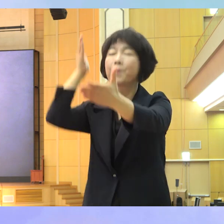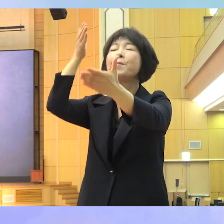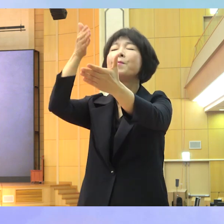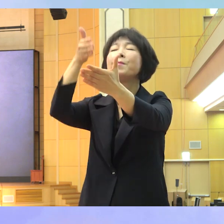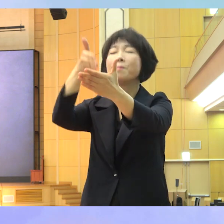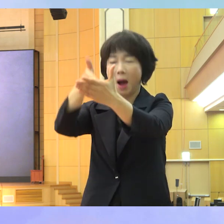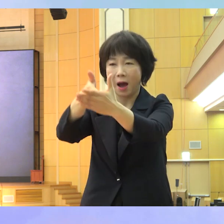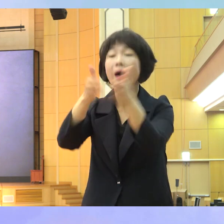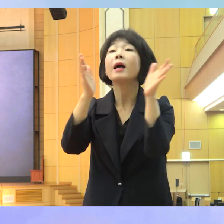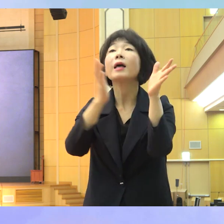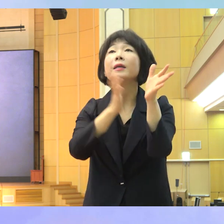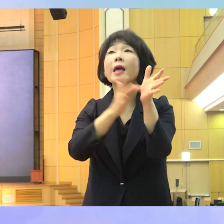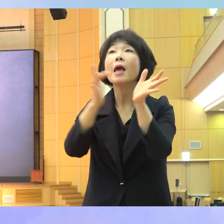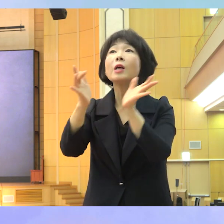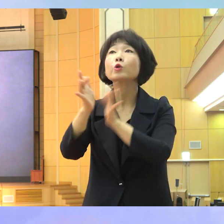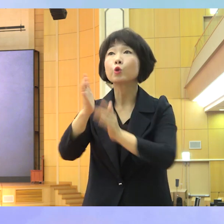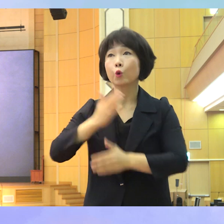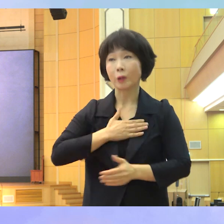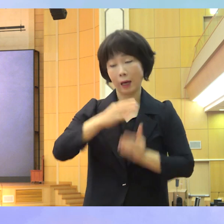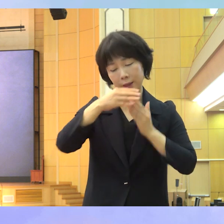다가도록 예수